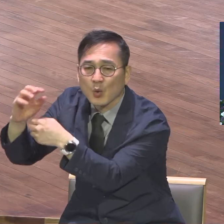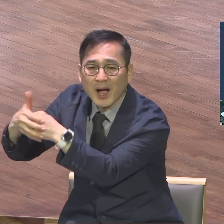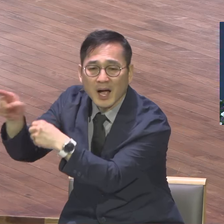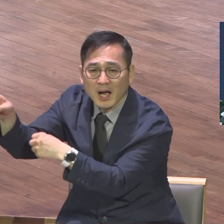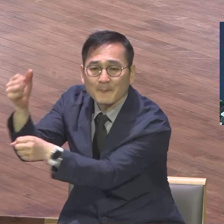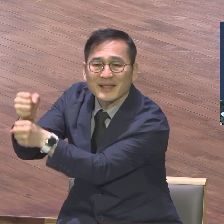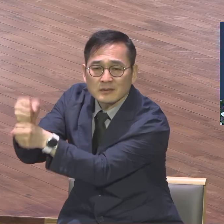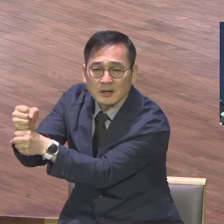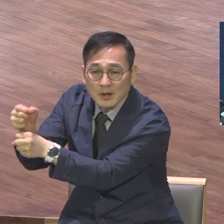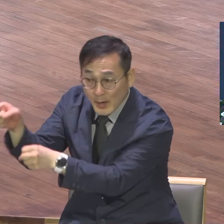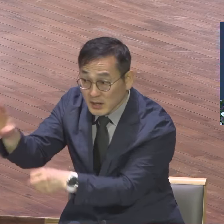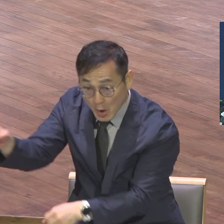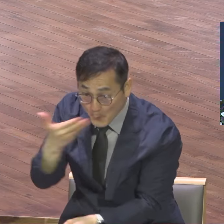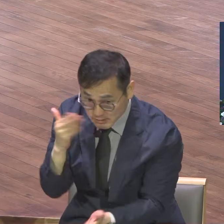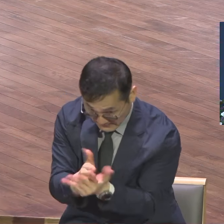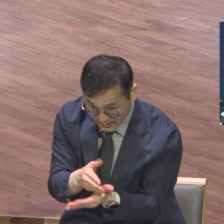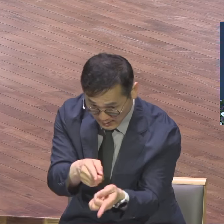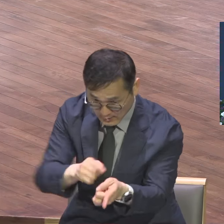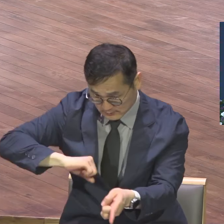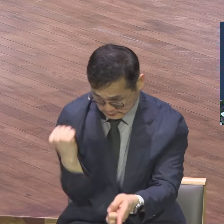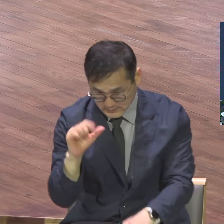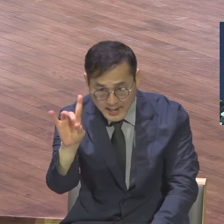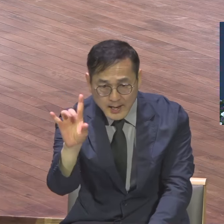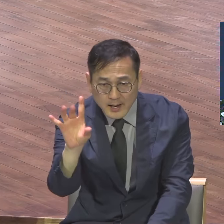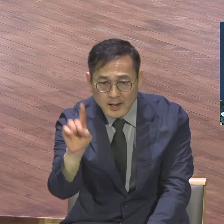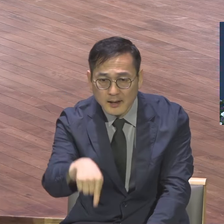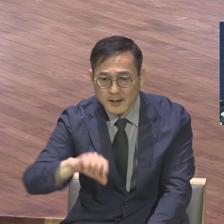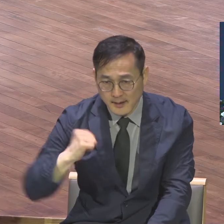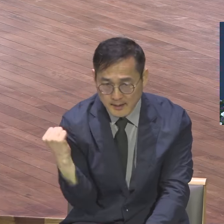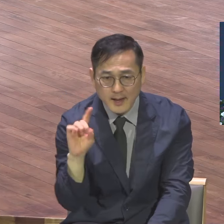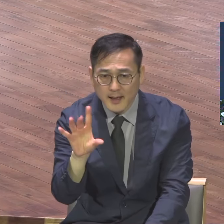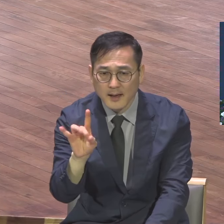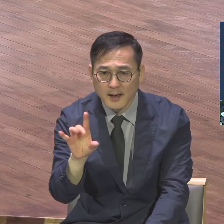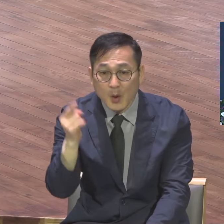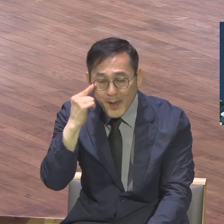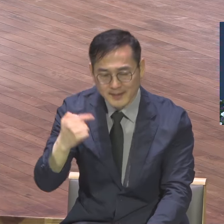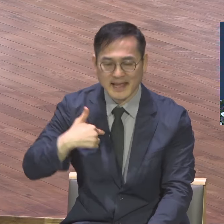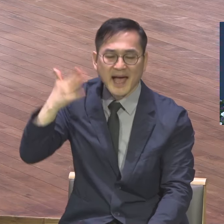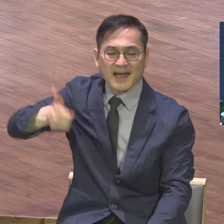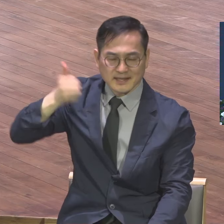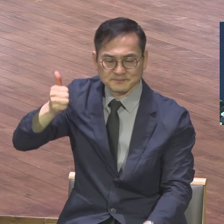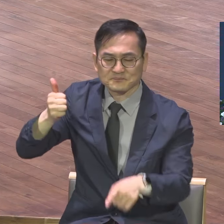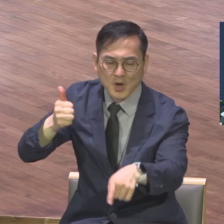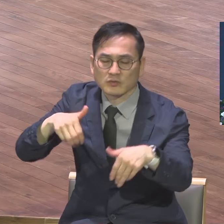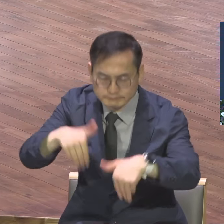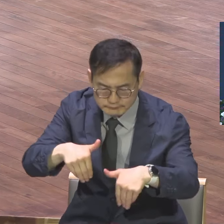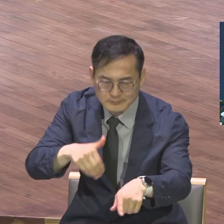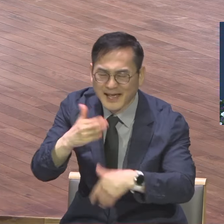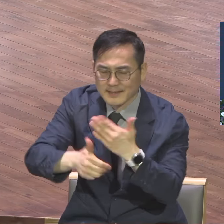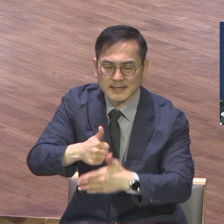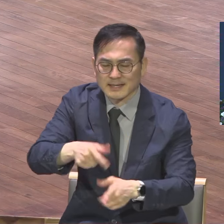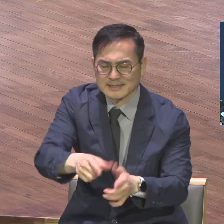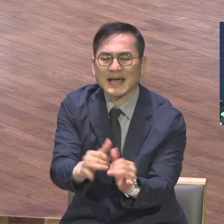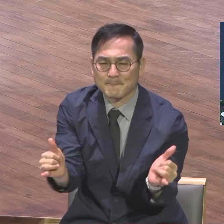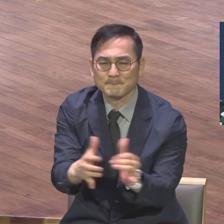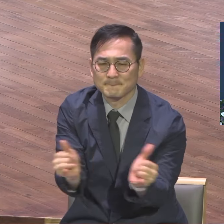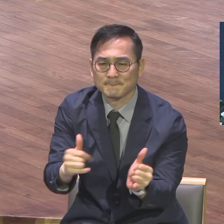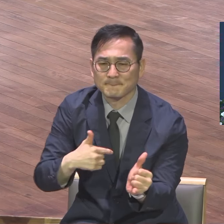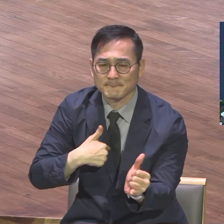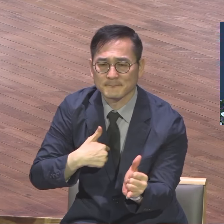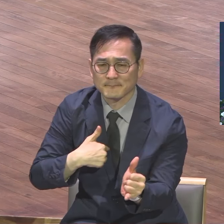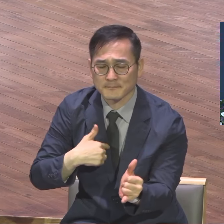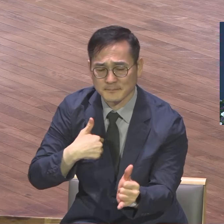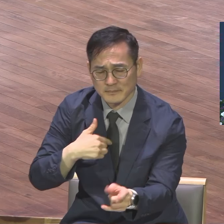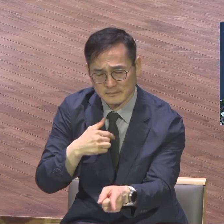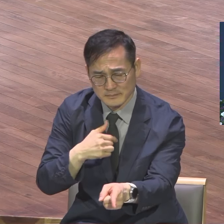피조물과의 한계예요. 근데 이걸 먹지 마라. 이거 먹으면 너 죽어. 너한테 벌 받아. 날 떠나게